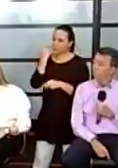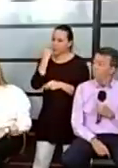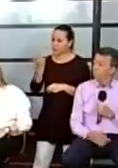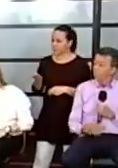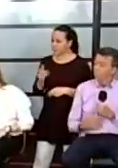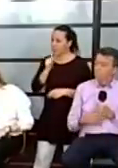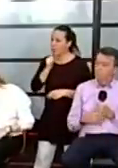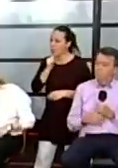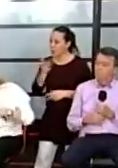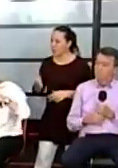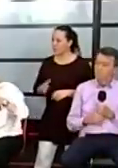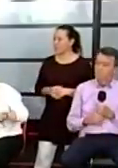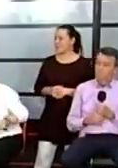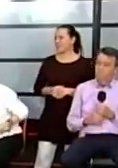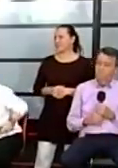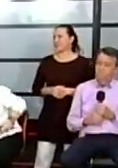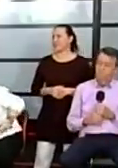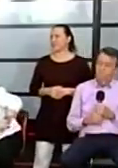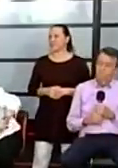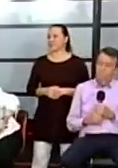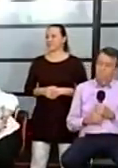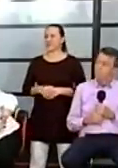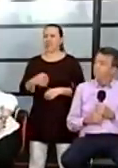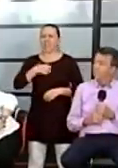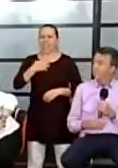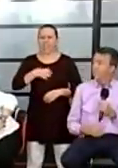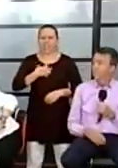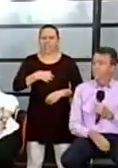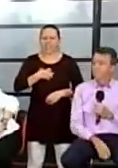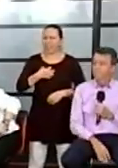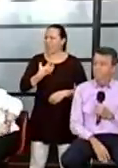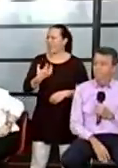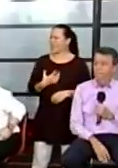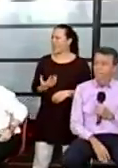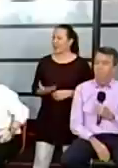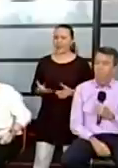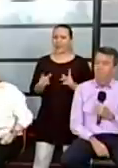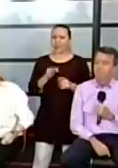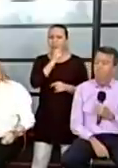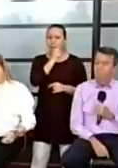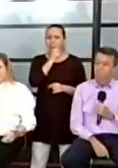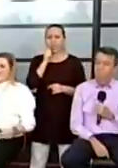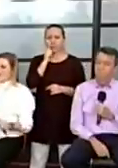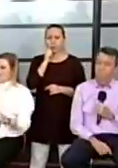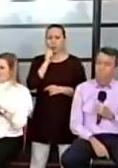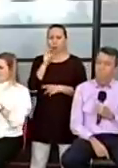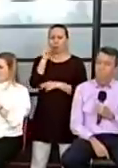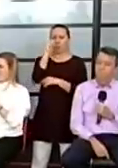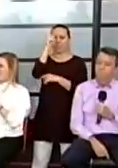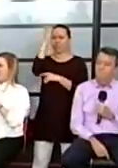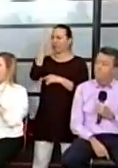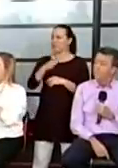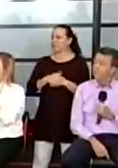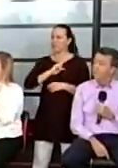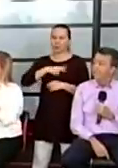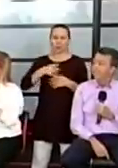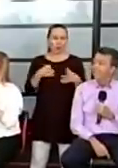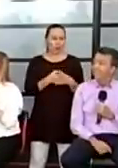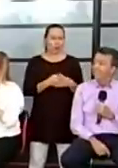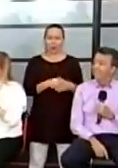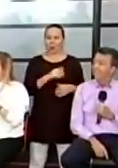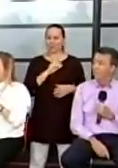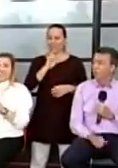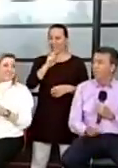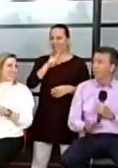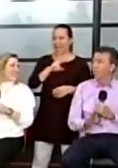agüita? Tomó la agüita. Tiene todo el derecho del mundo. Se nos quejaron que los trajimos ayuno político. Es que somos del grupo de Crowell, no comimos.